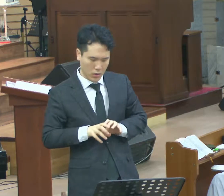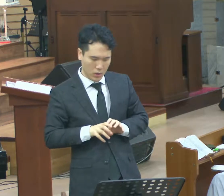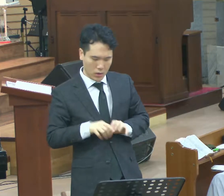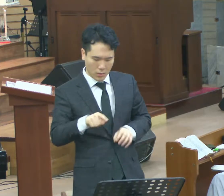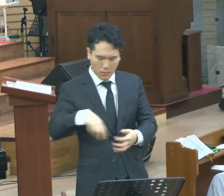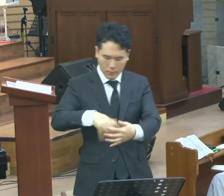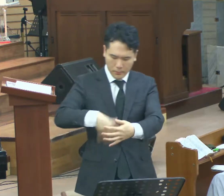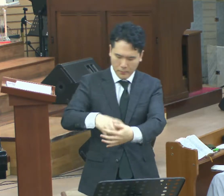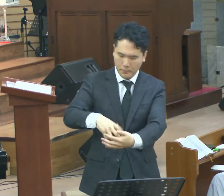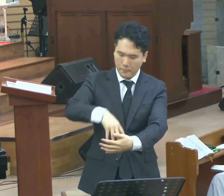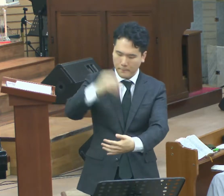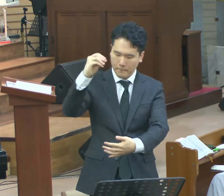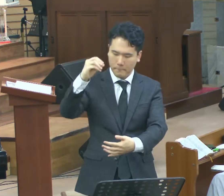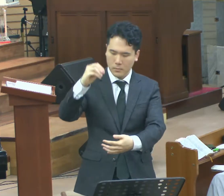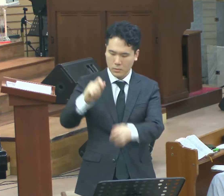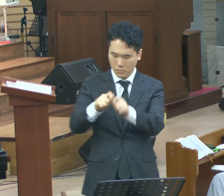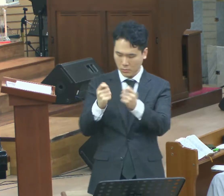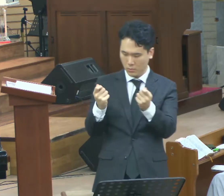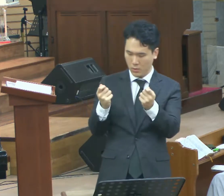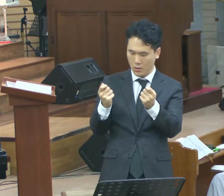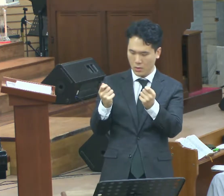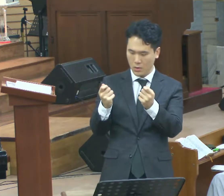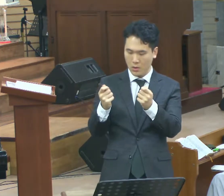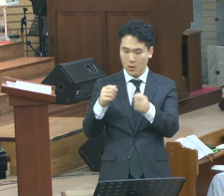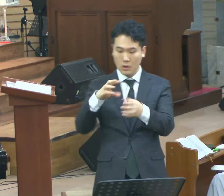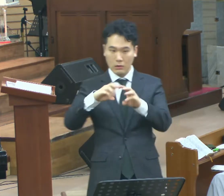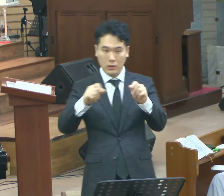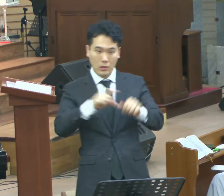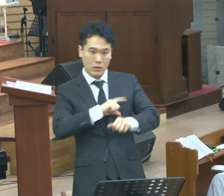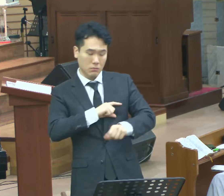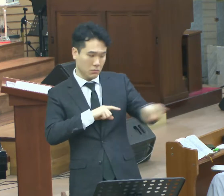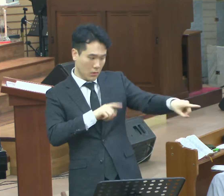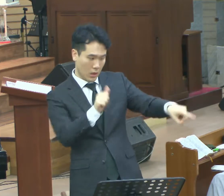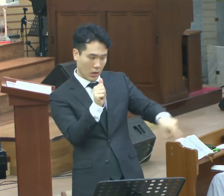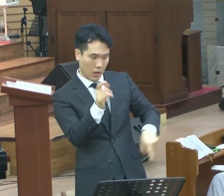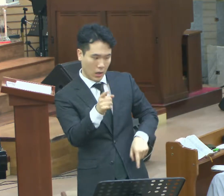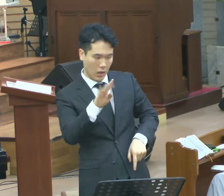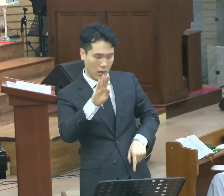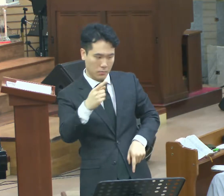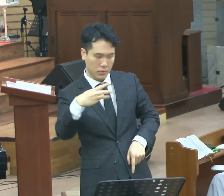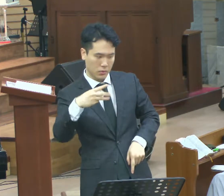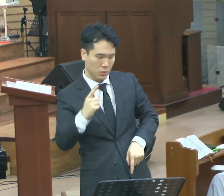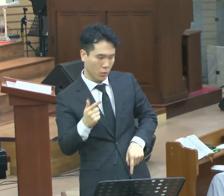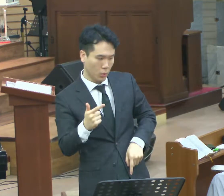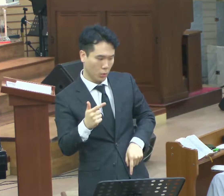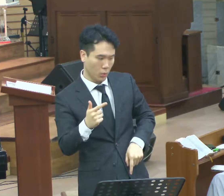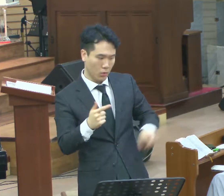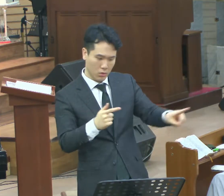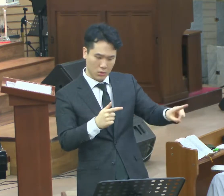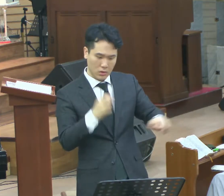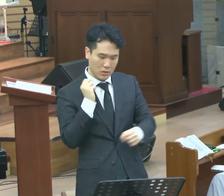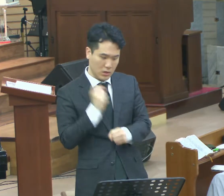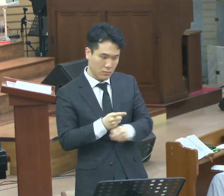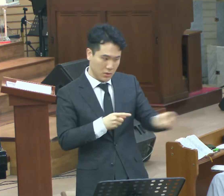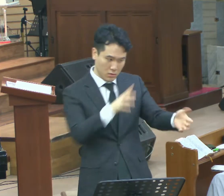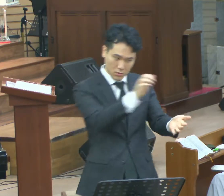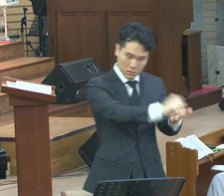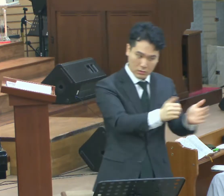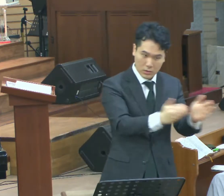포함한 땅을 찾게 된 거예요. 순서가 그렇다는 거예요. 저는 여기서 갈렙의 믿음을